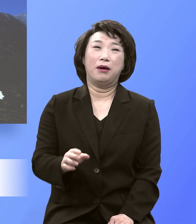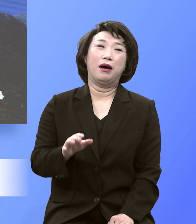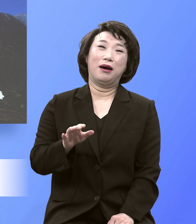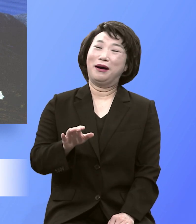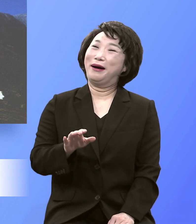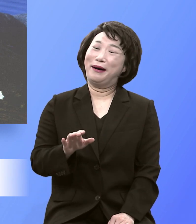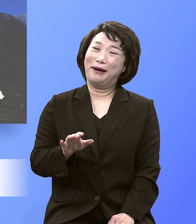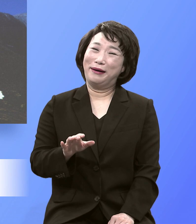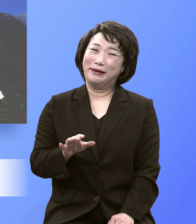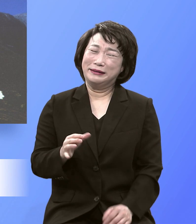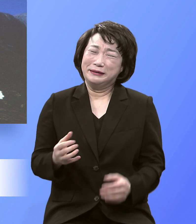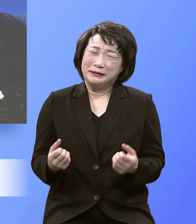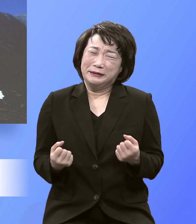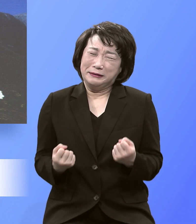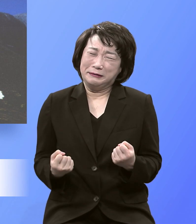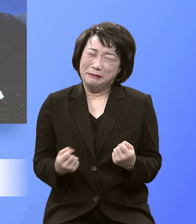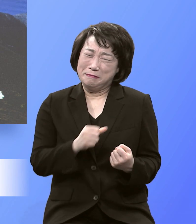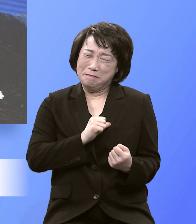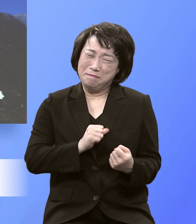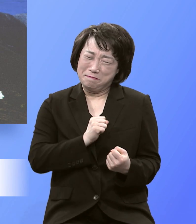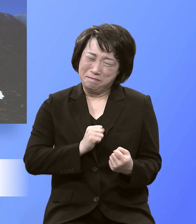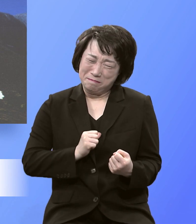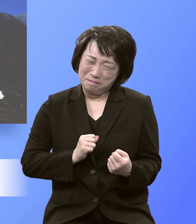그냥 두 주먹을 불 끈지고